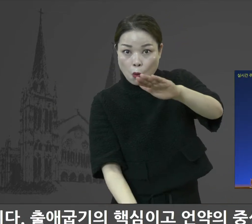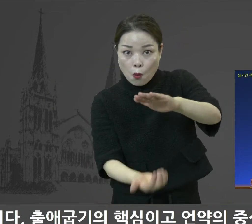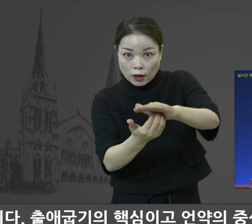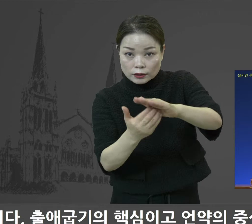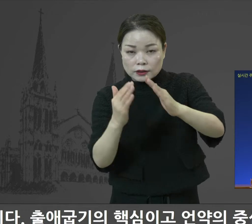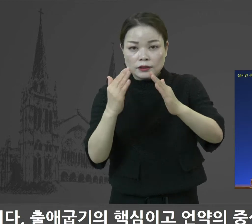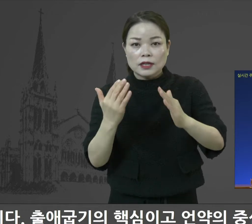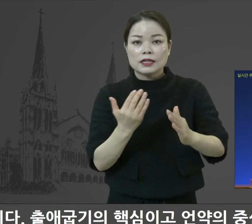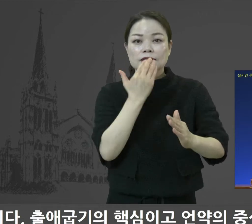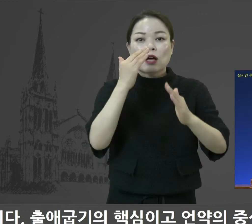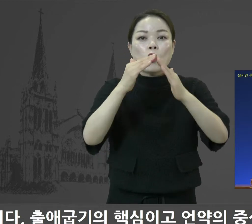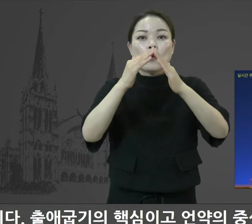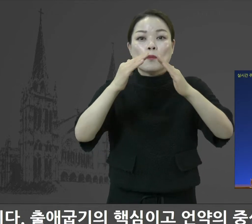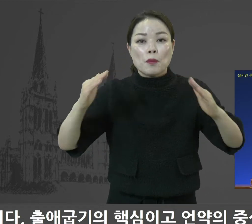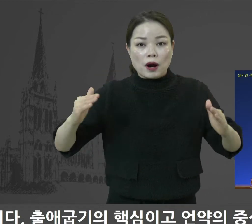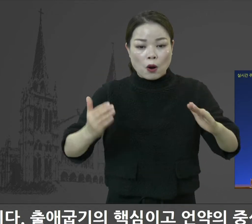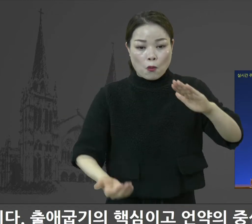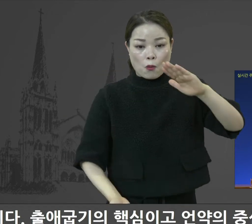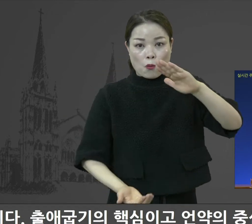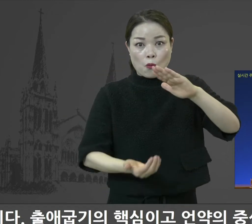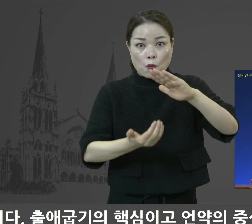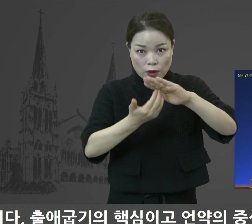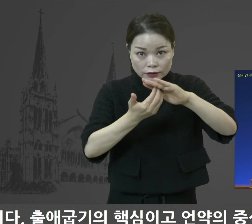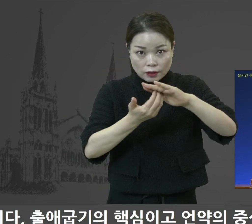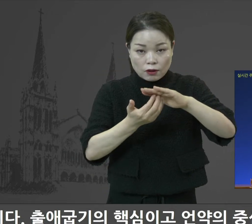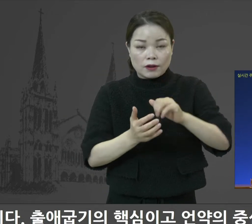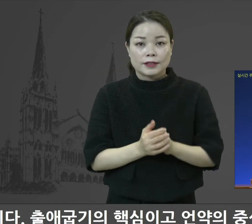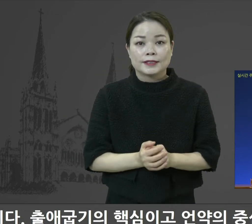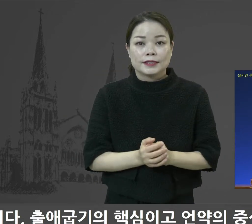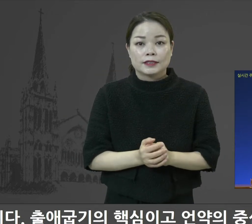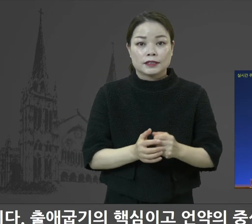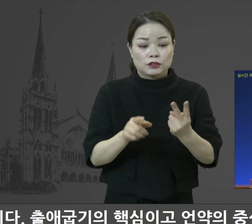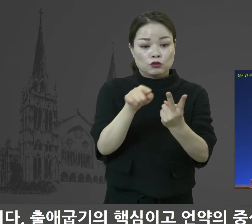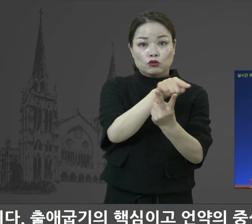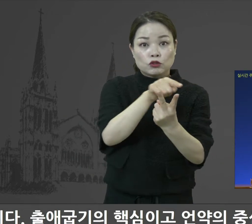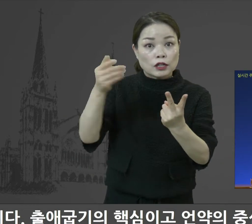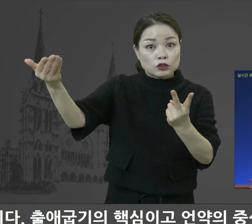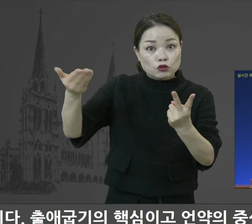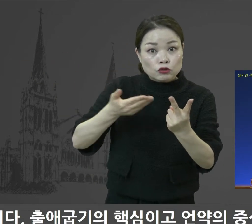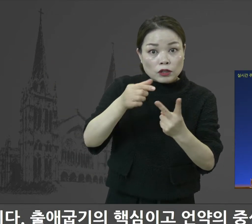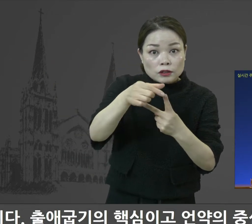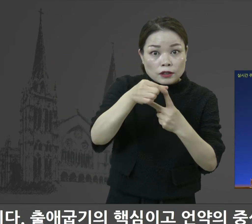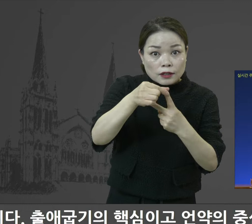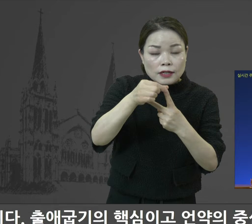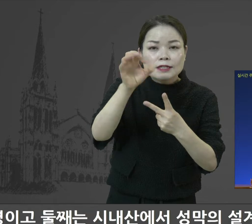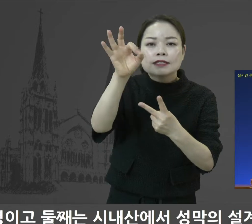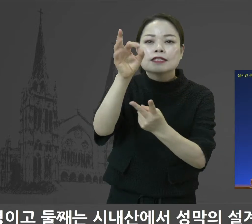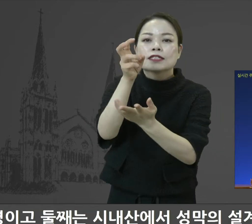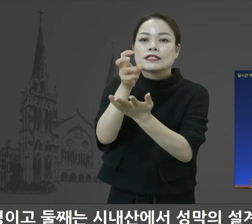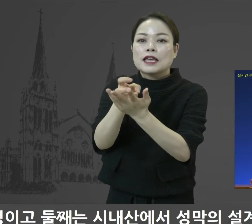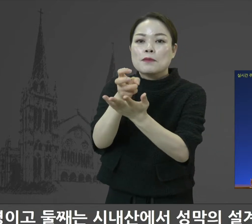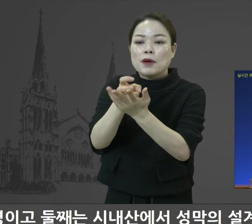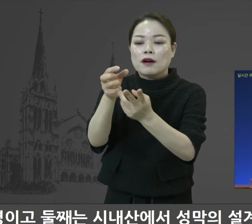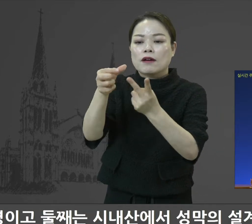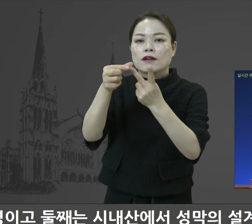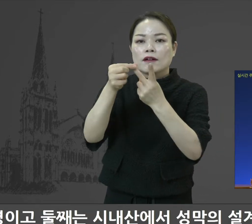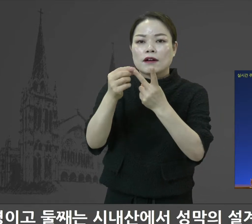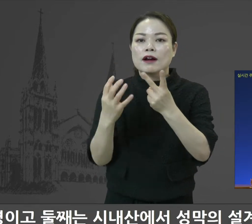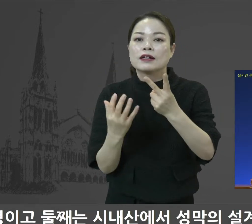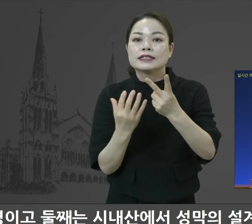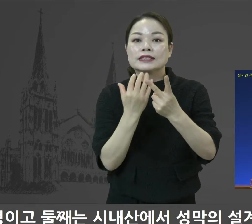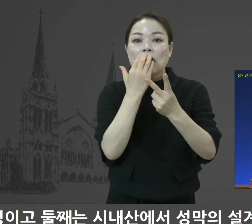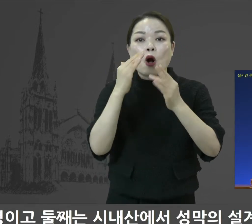설계도를 주시고 성막을 완성하도록 했다는 겁니다. 정리합니다. 두 가지를 주셨습니다. 십계명과 성막을